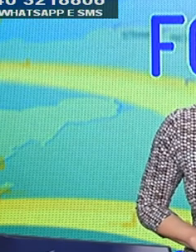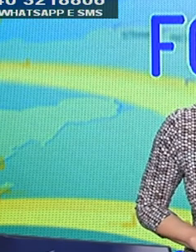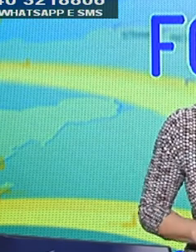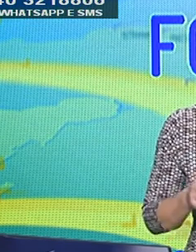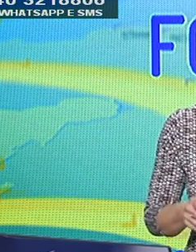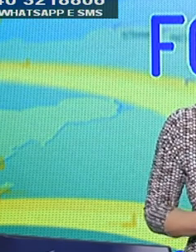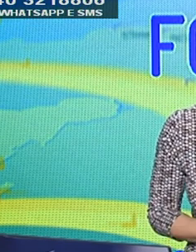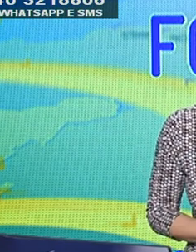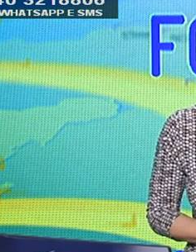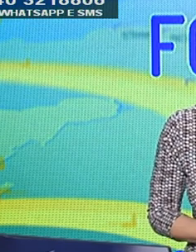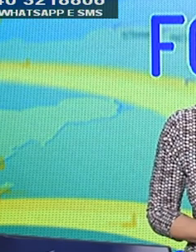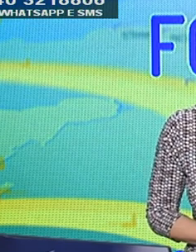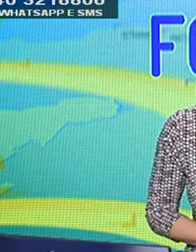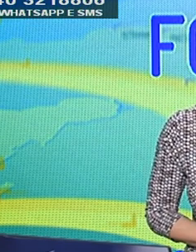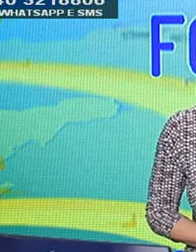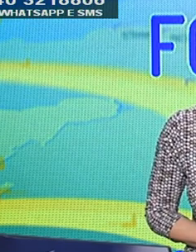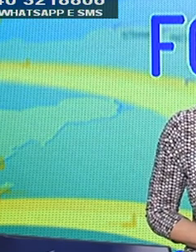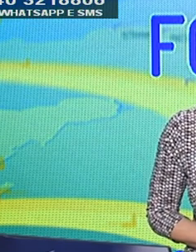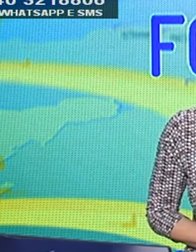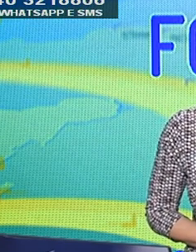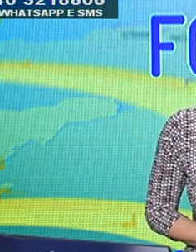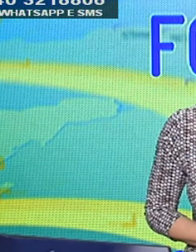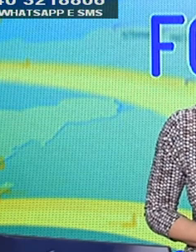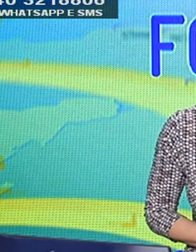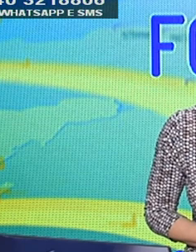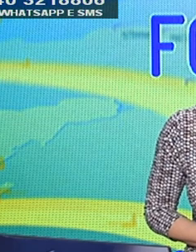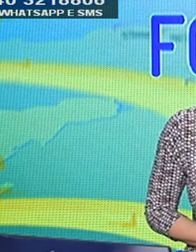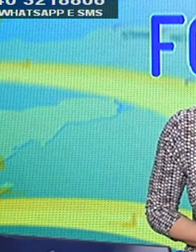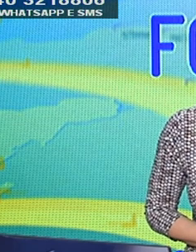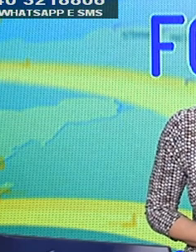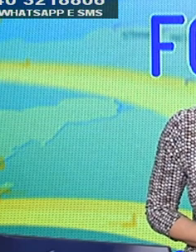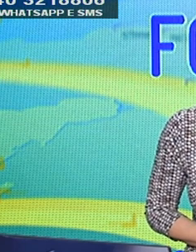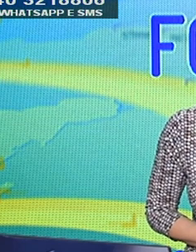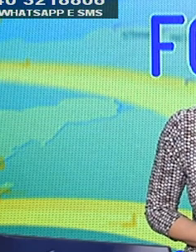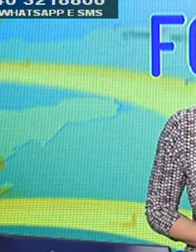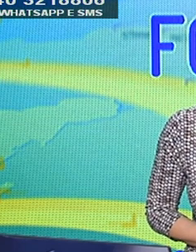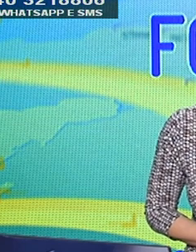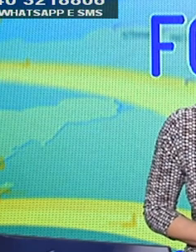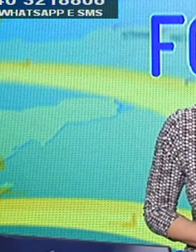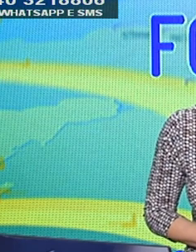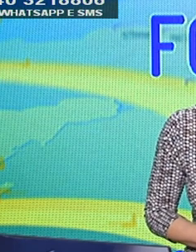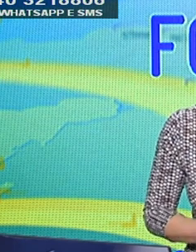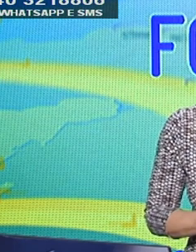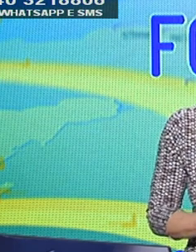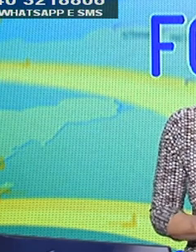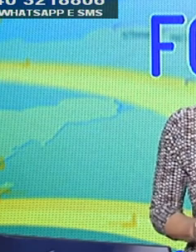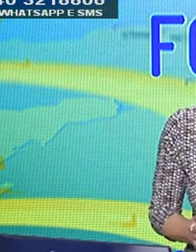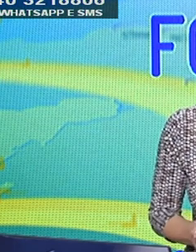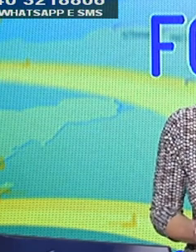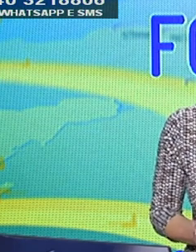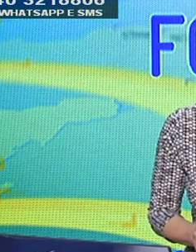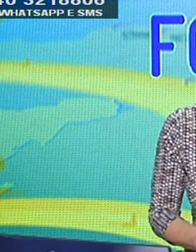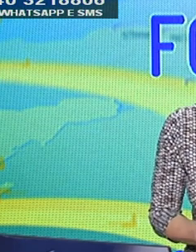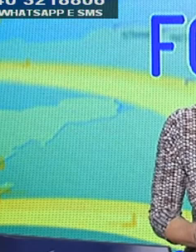e sono insomma queste nuove modalità in cui dovranno affrontare l'esame di maturità. Tra l'altro sono